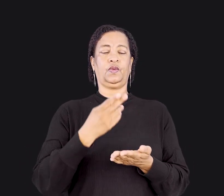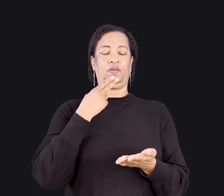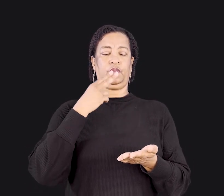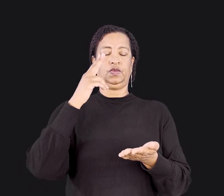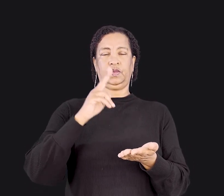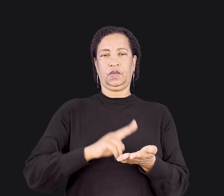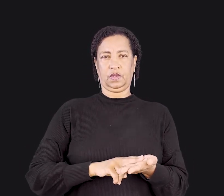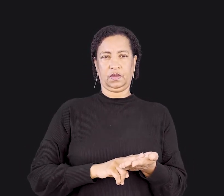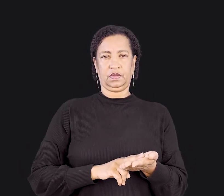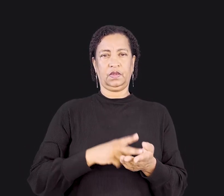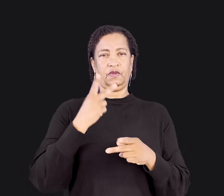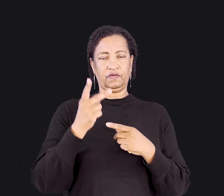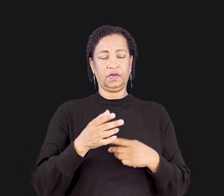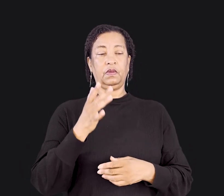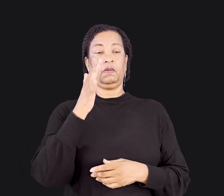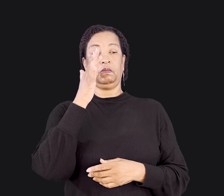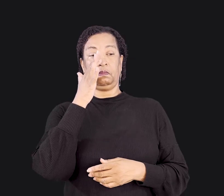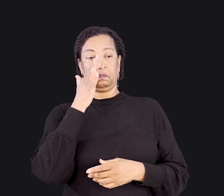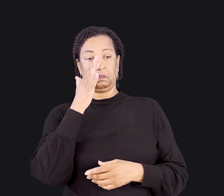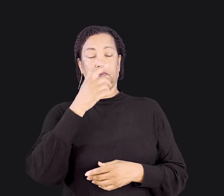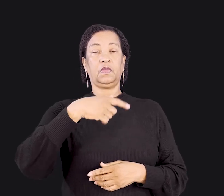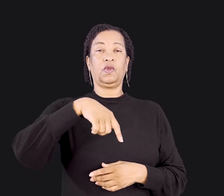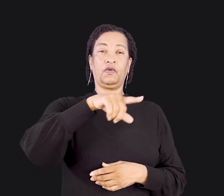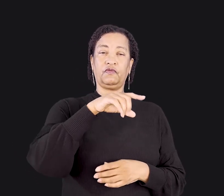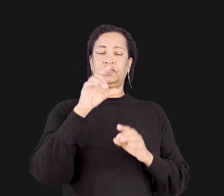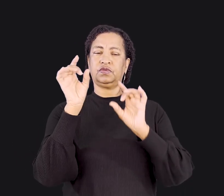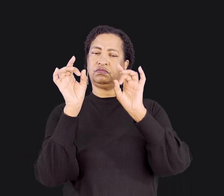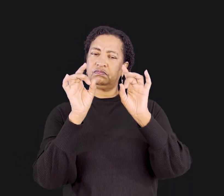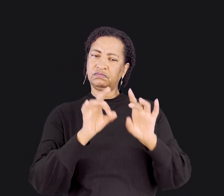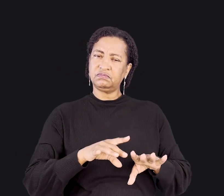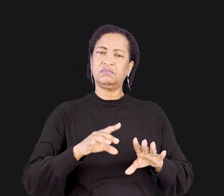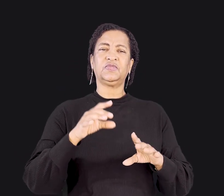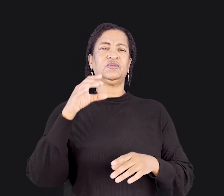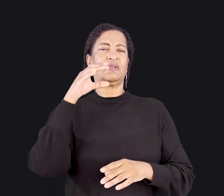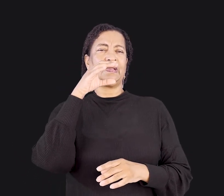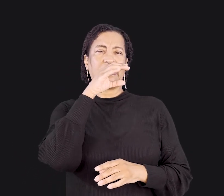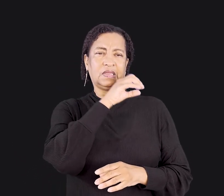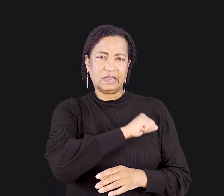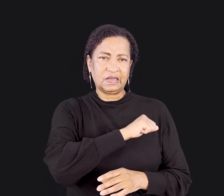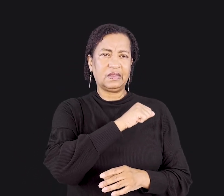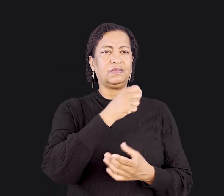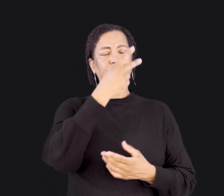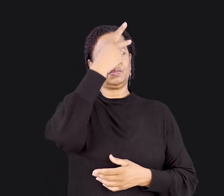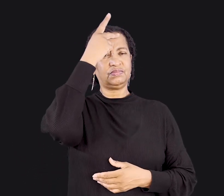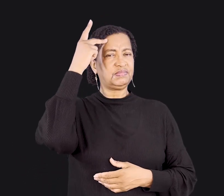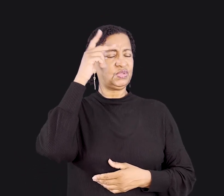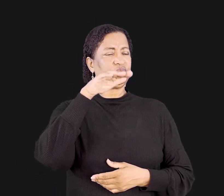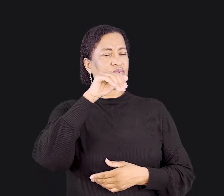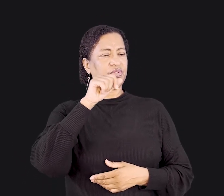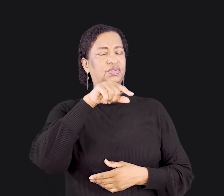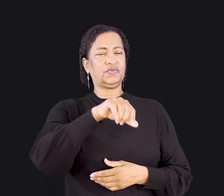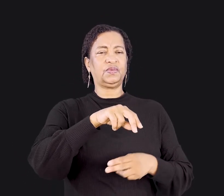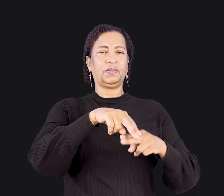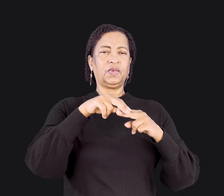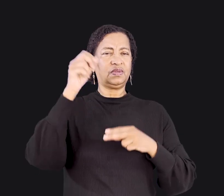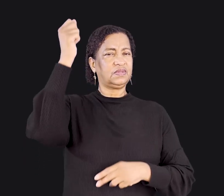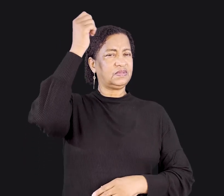carta. Admiro-me que vocês estejam abandonando tão rapidamente aquele que os chamou pela graça de